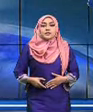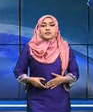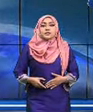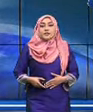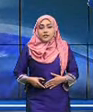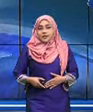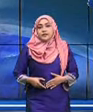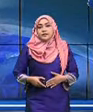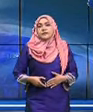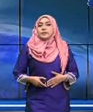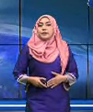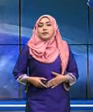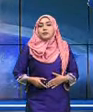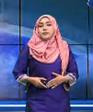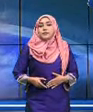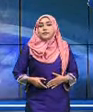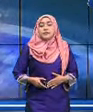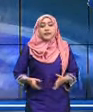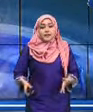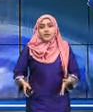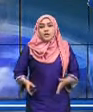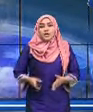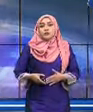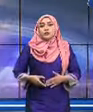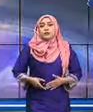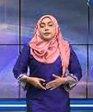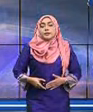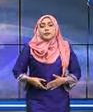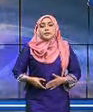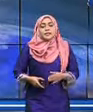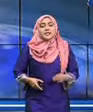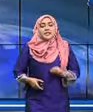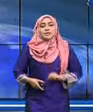agensi-agensi kerajaan yang terlibat dalam operasi berkenaan. Untuk Jabatan Bomber, sebanyak